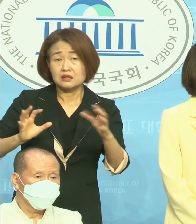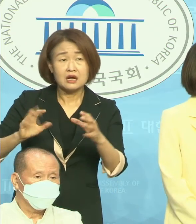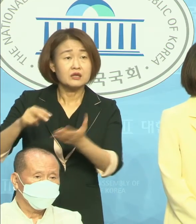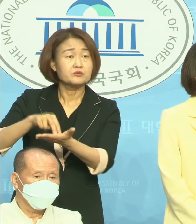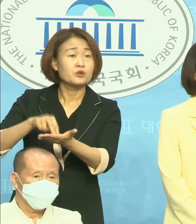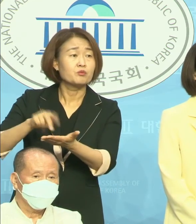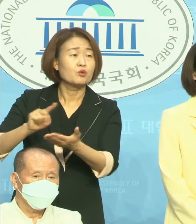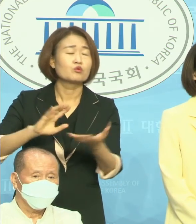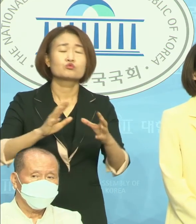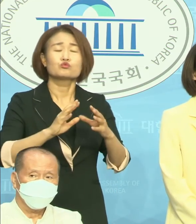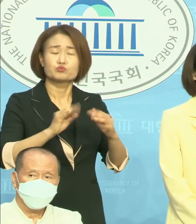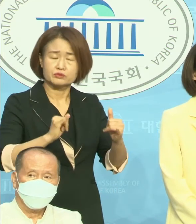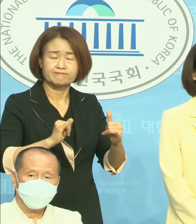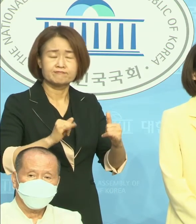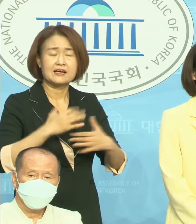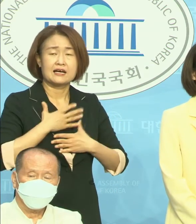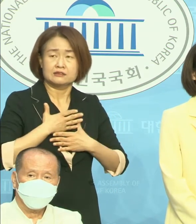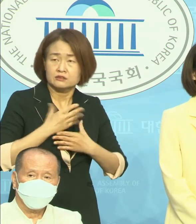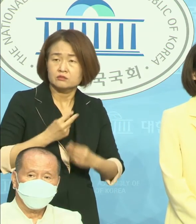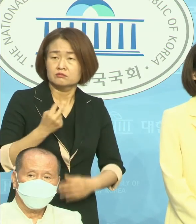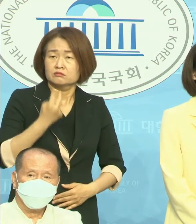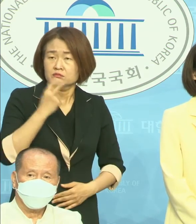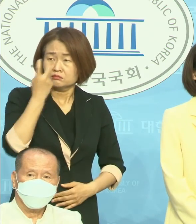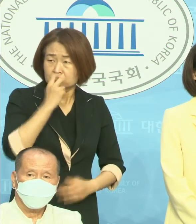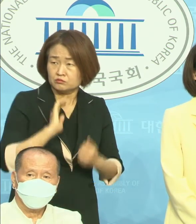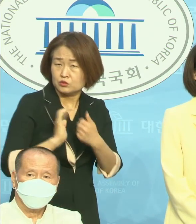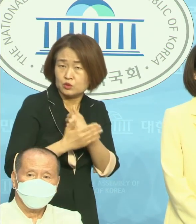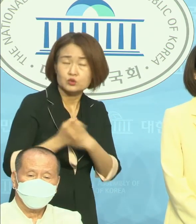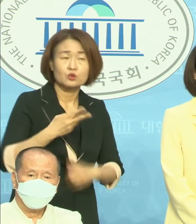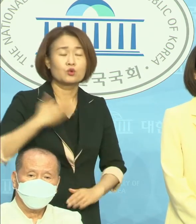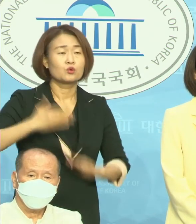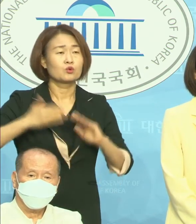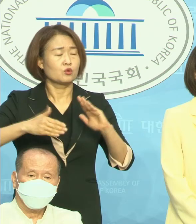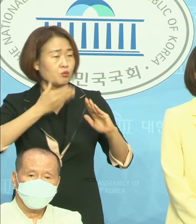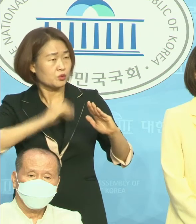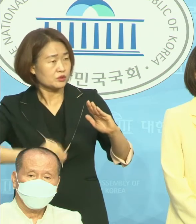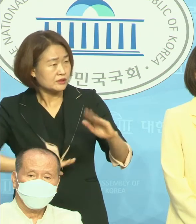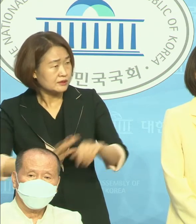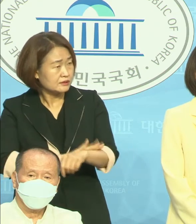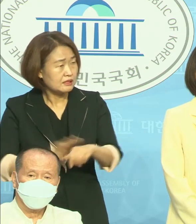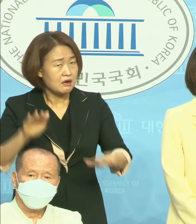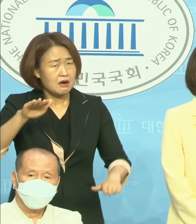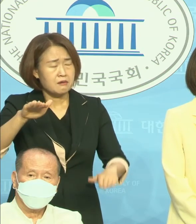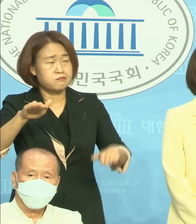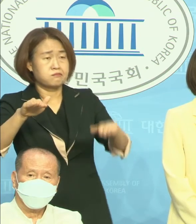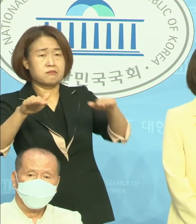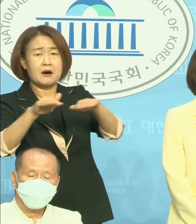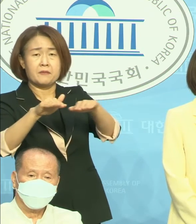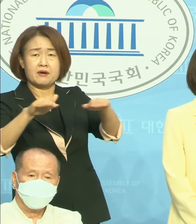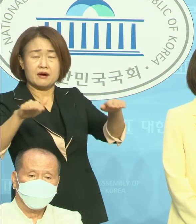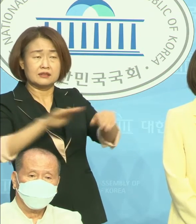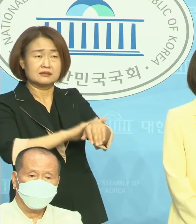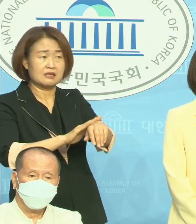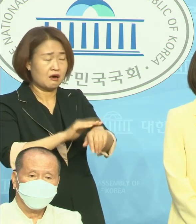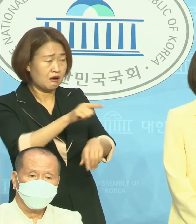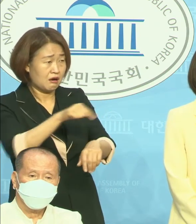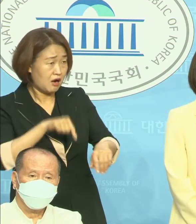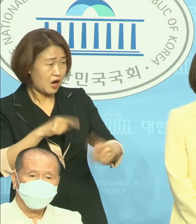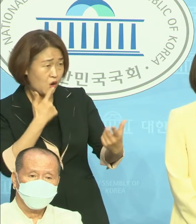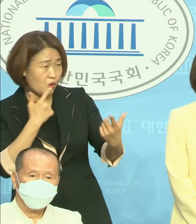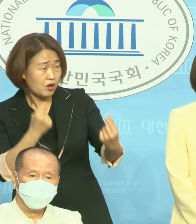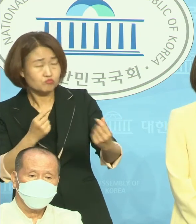안전과 생명을 지키고 광공 목 찌를 싫어하며 불평등과 불합리한 사라지고